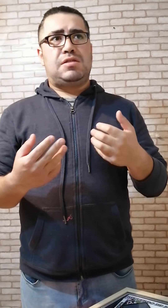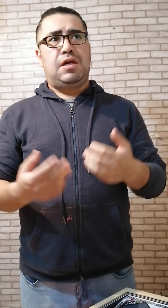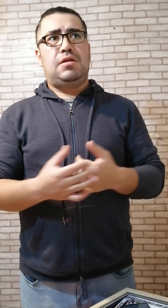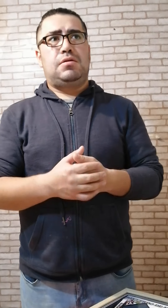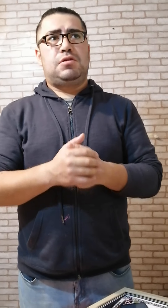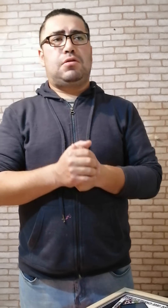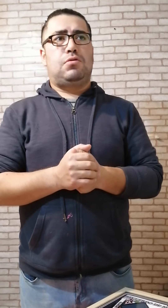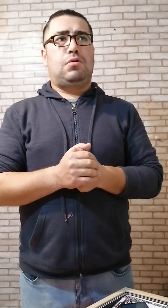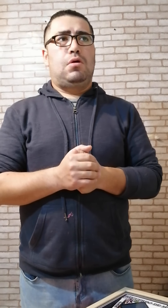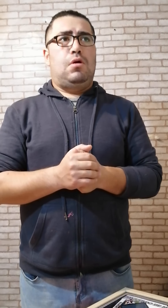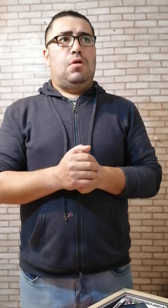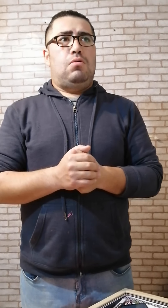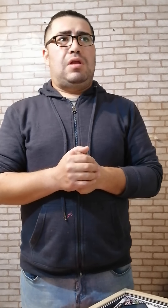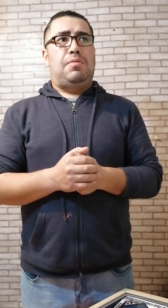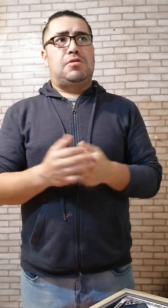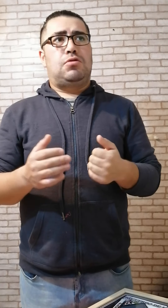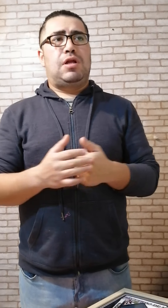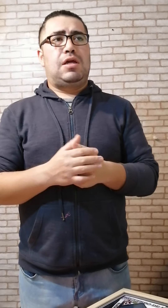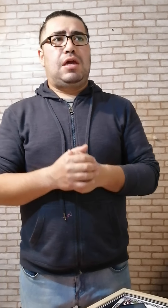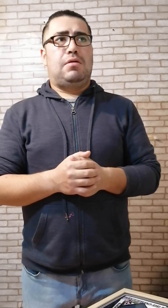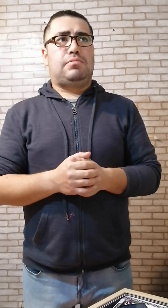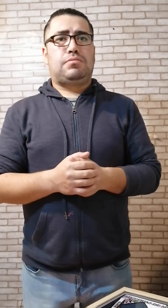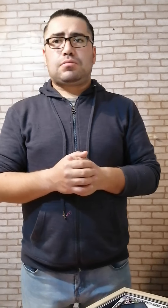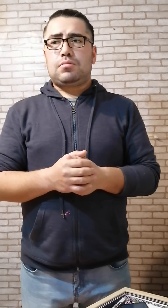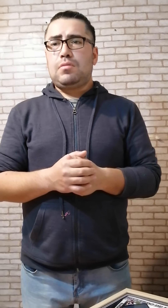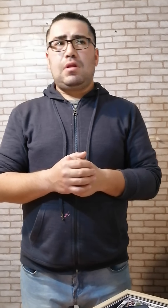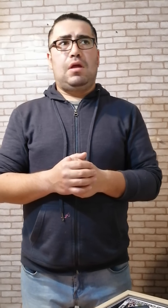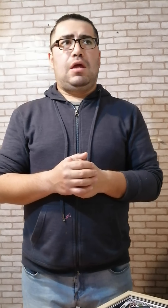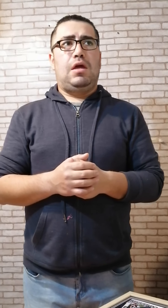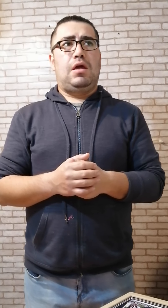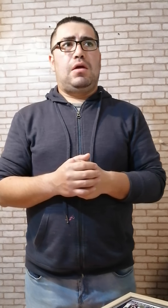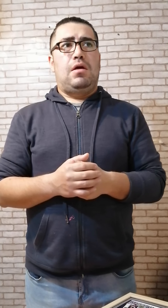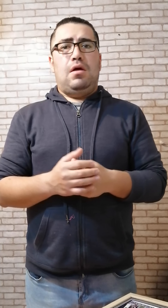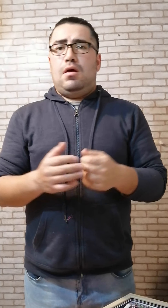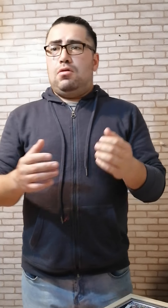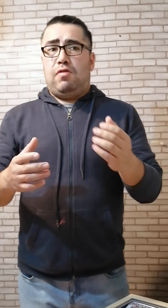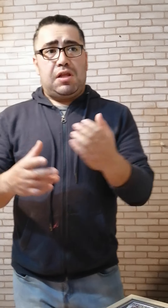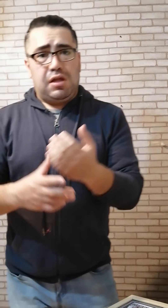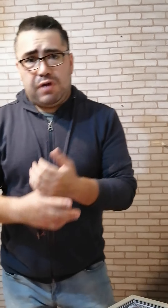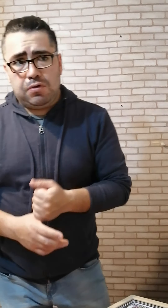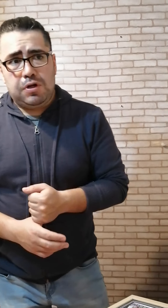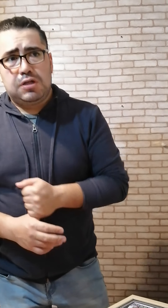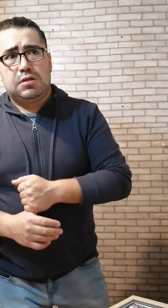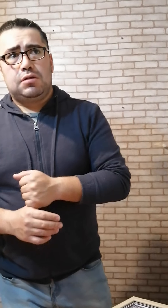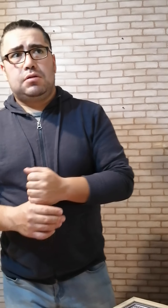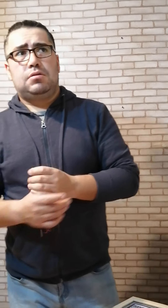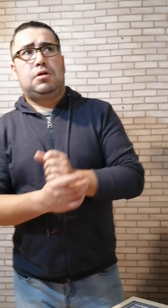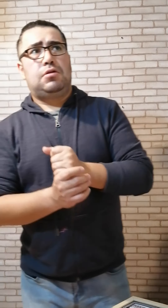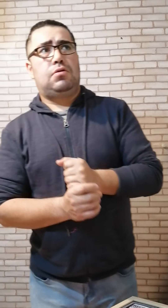hacer cierto una persona que no va a tener valor es cierto